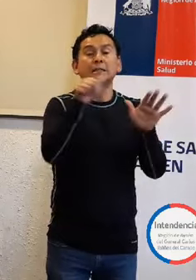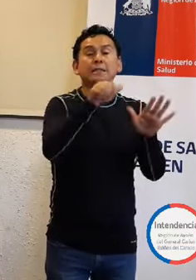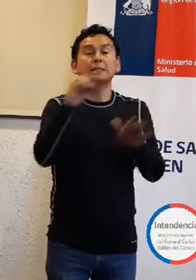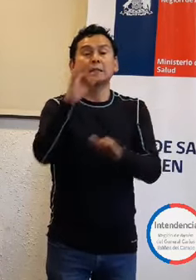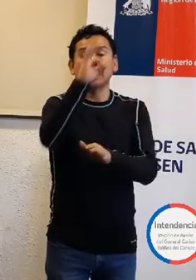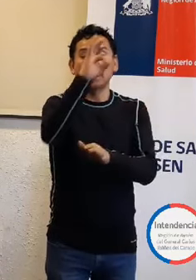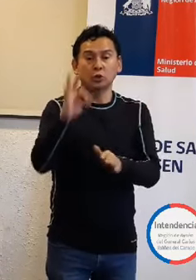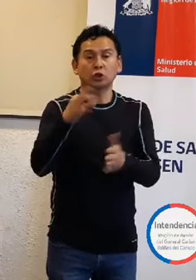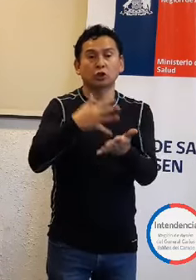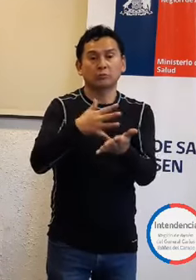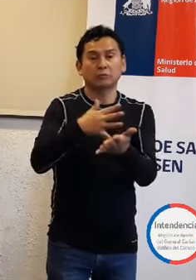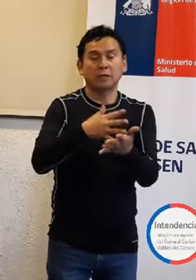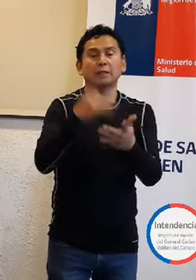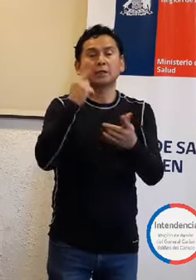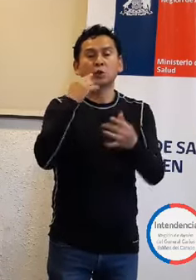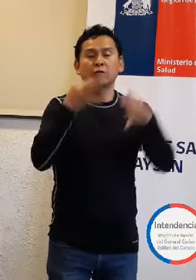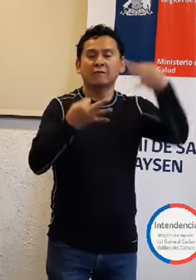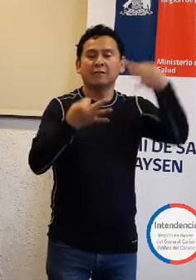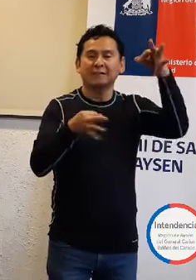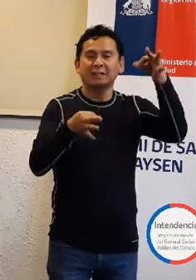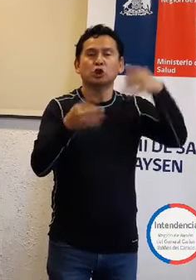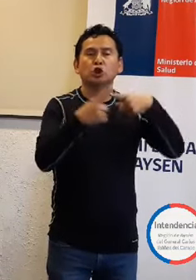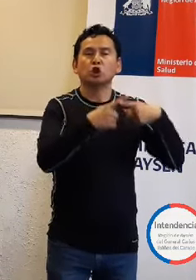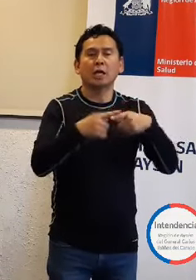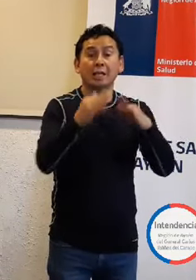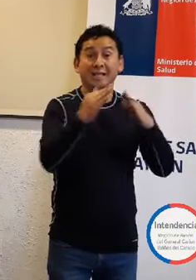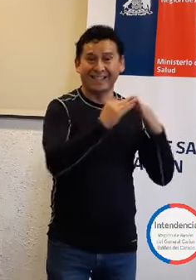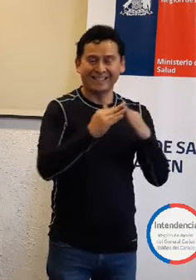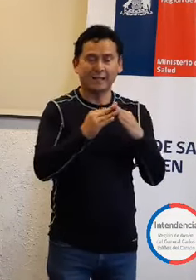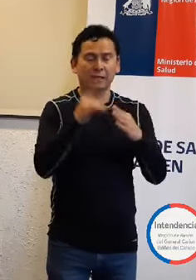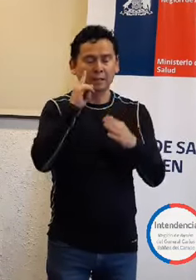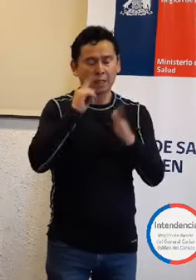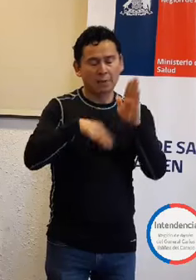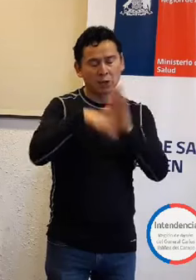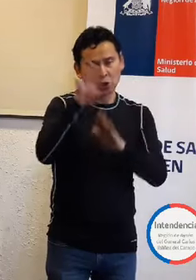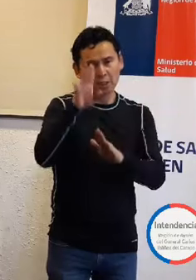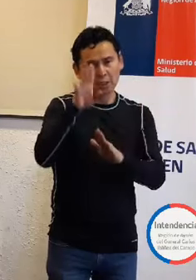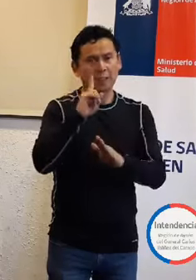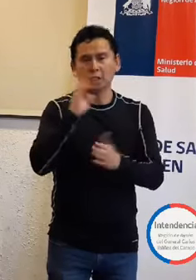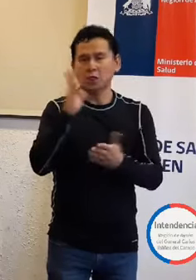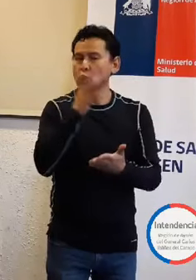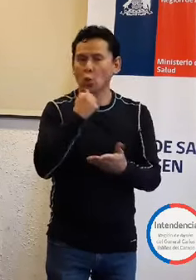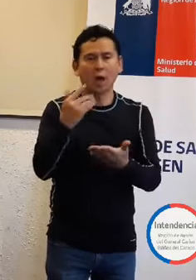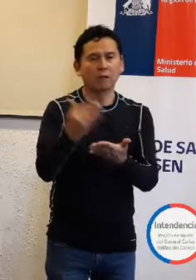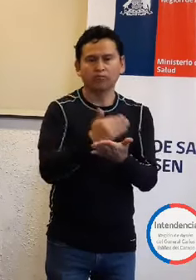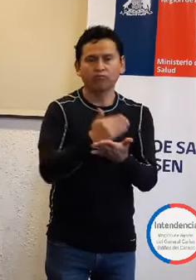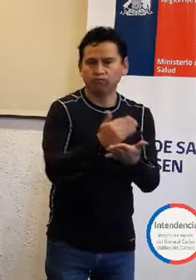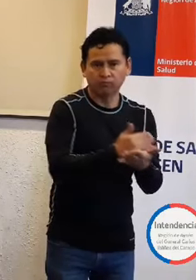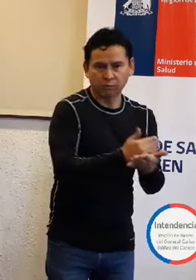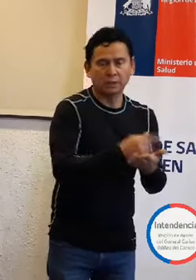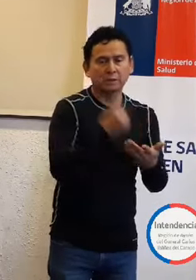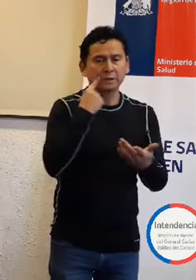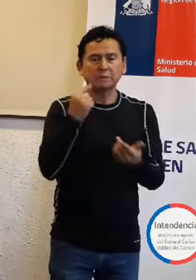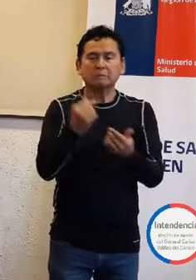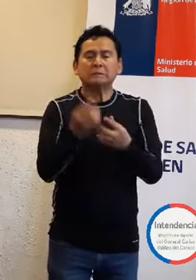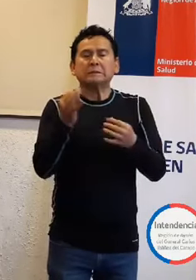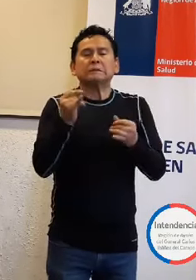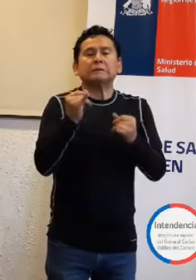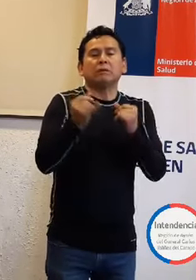vulnerabilidad según su registro social de hogares y que mayoritariamente son familias que no tienen ingresos estables sino que son ingresos